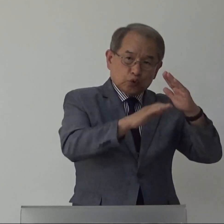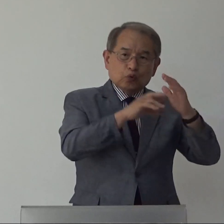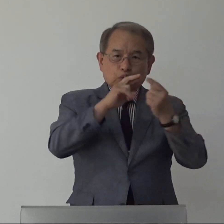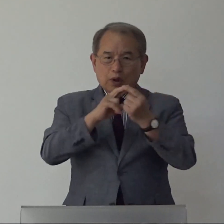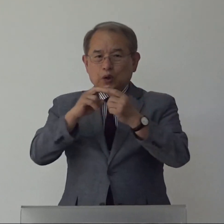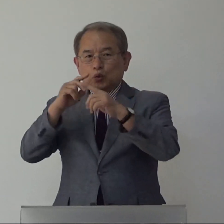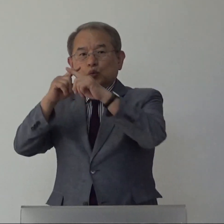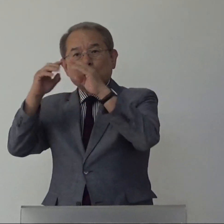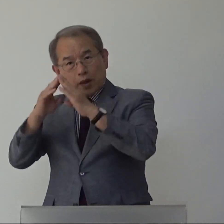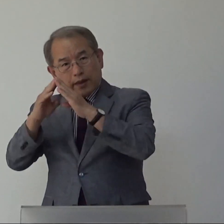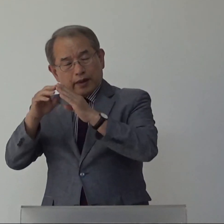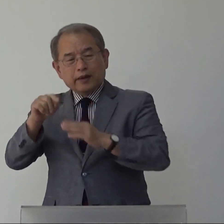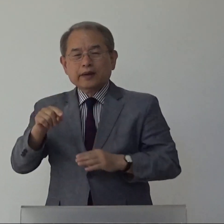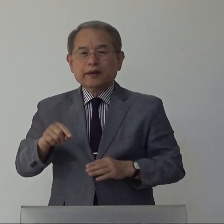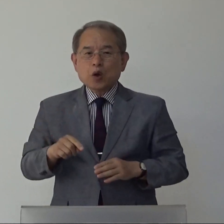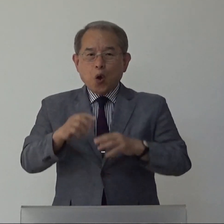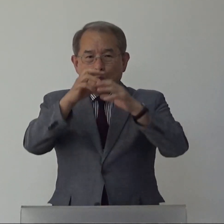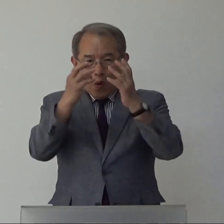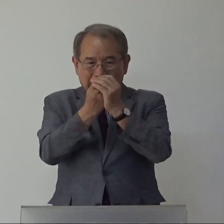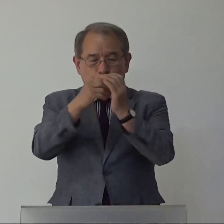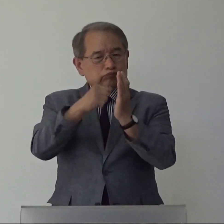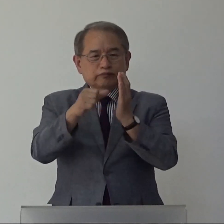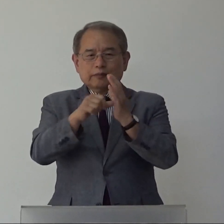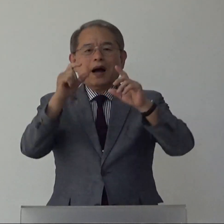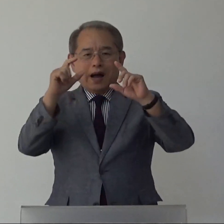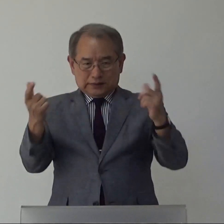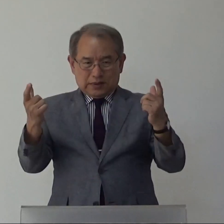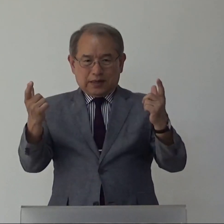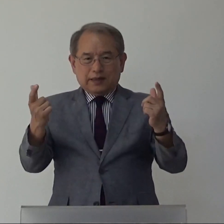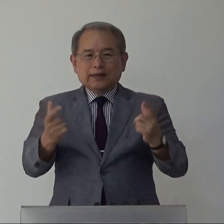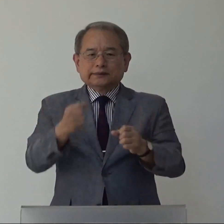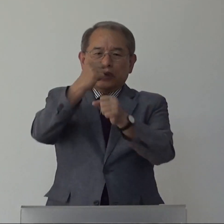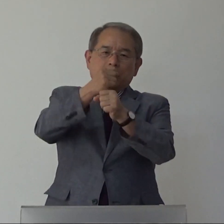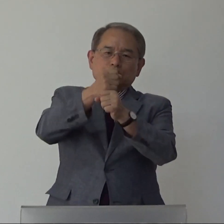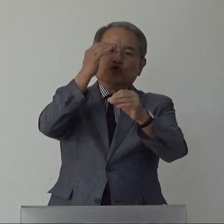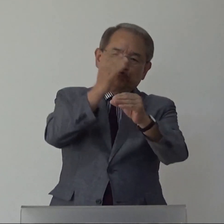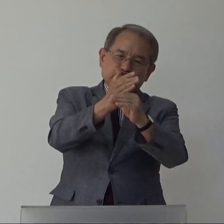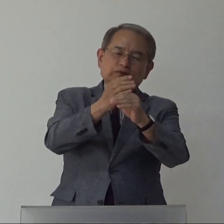다시 확실히 설명드려 본다면 가정과 교회는